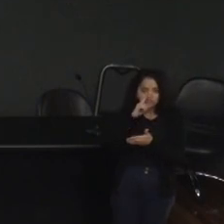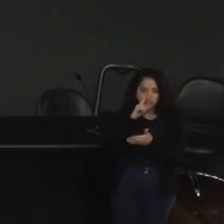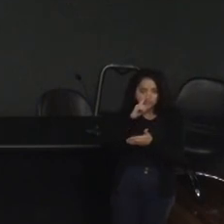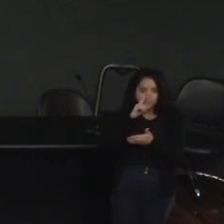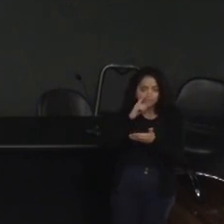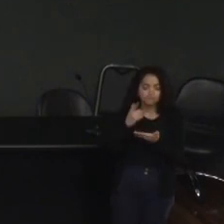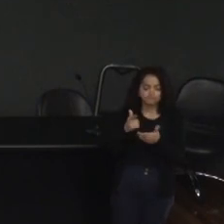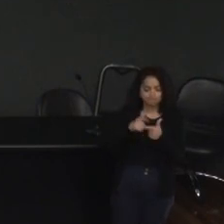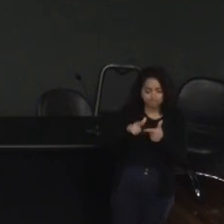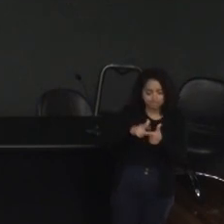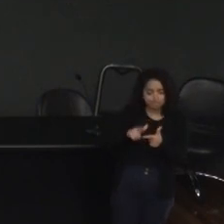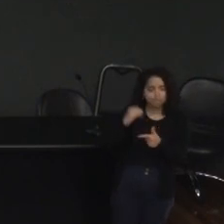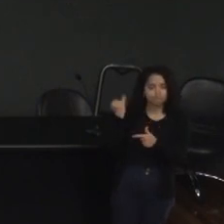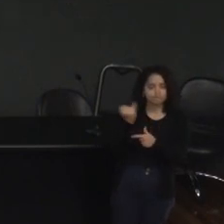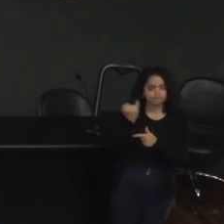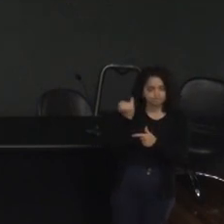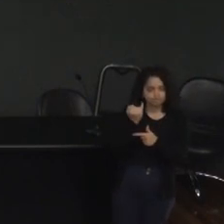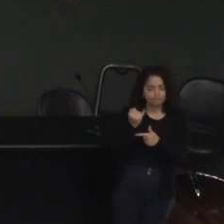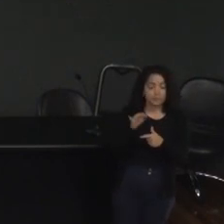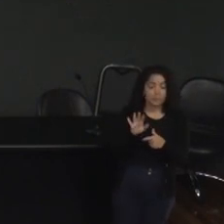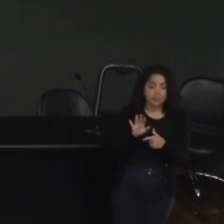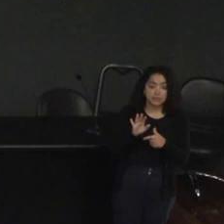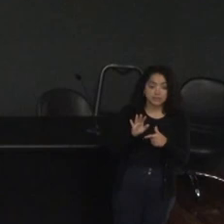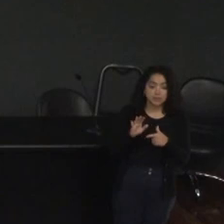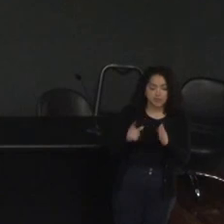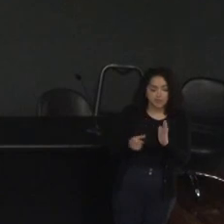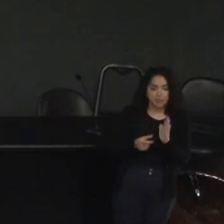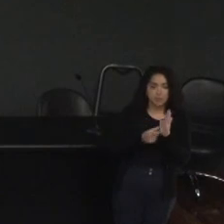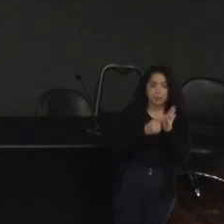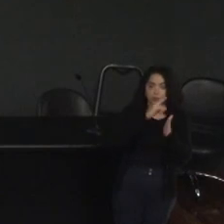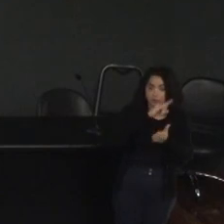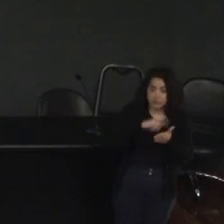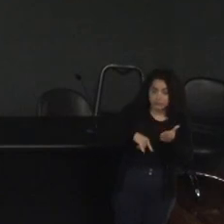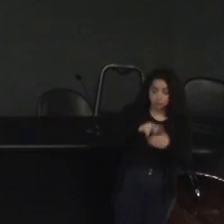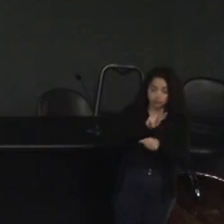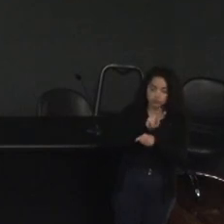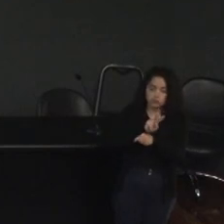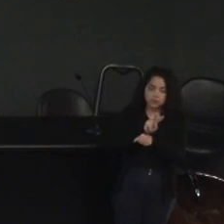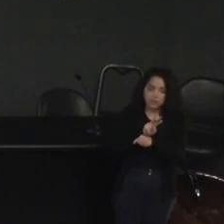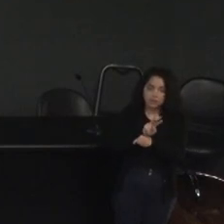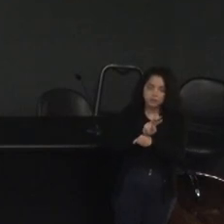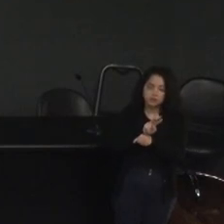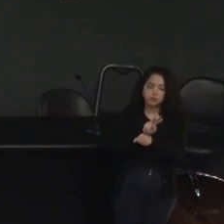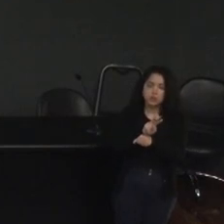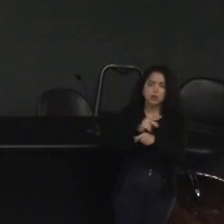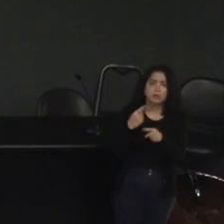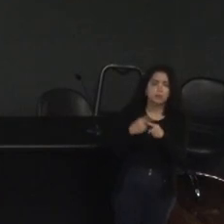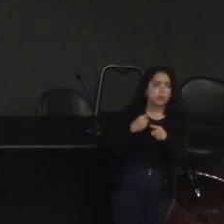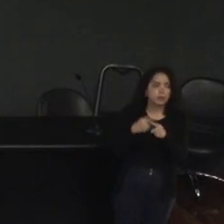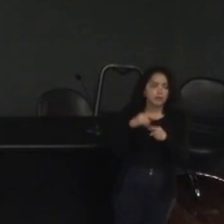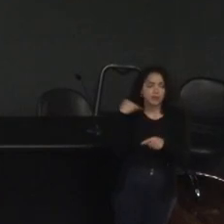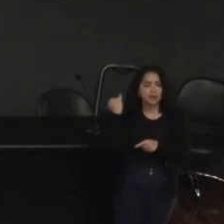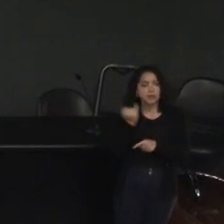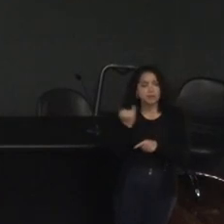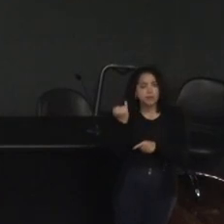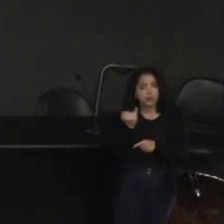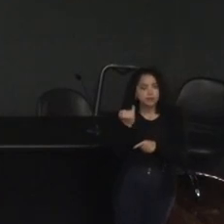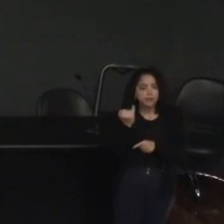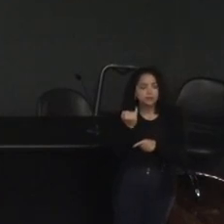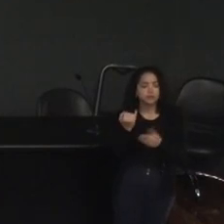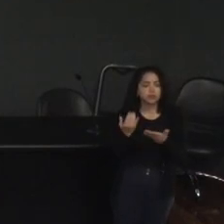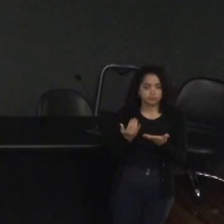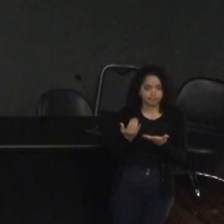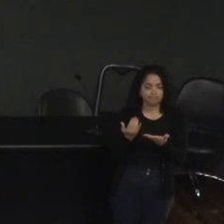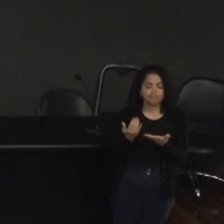e aí a gente trazendo para proteção de dados a gente vê o seguinte Por que que é relevante um processo de Gestão de Risco depois